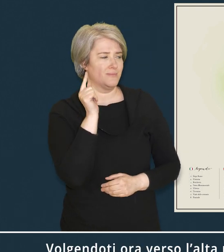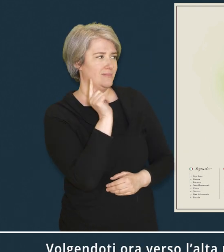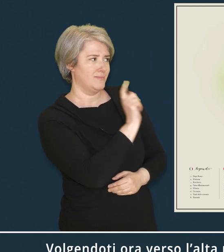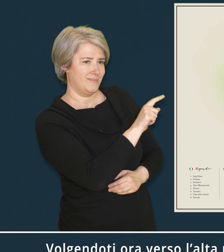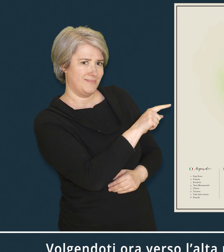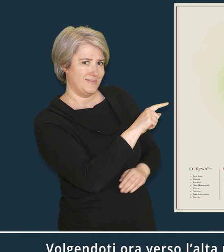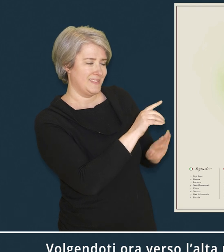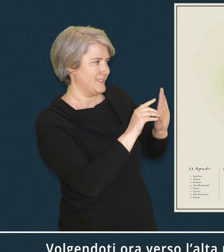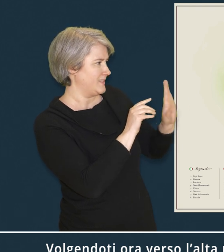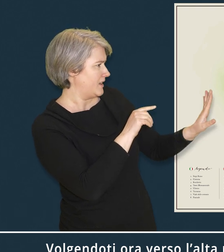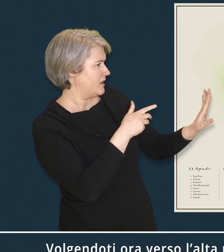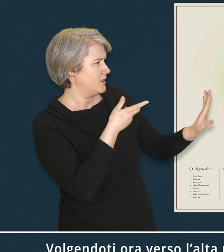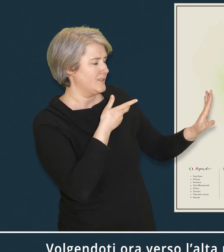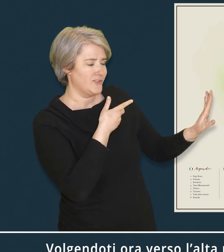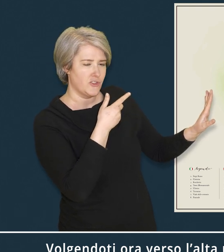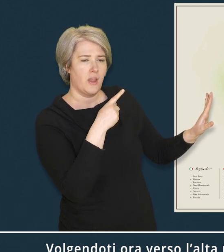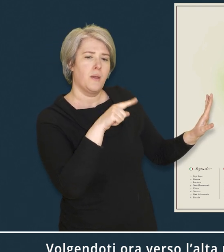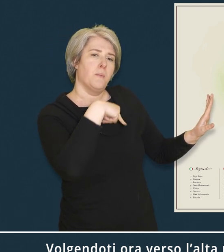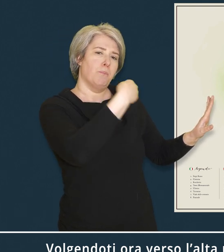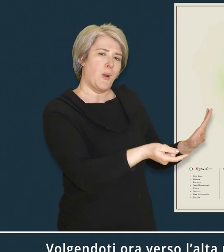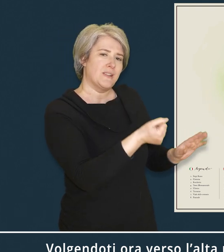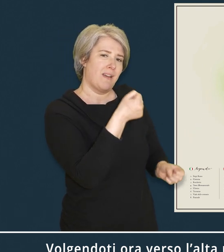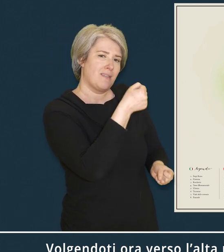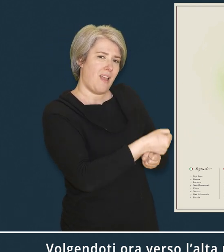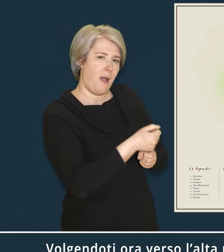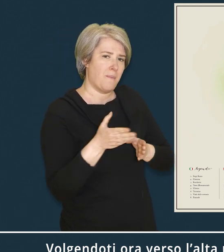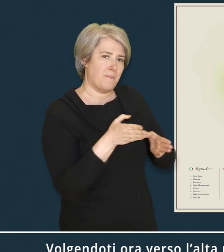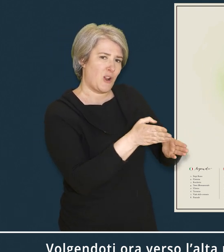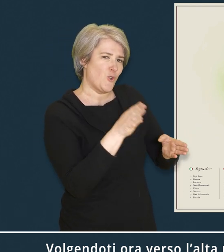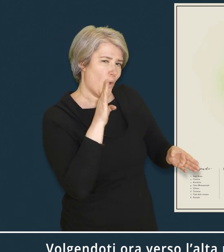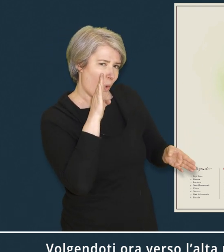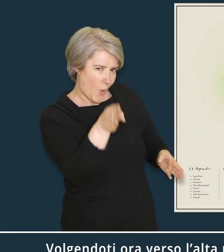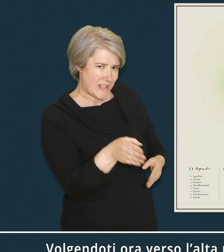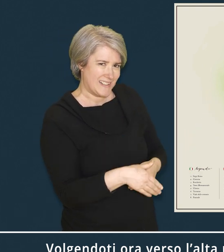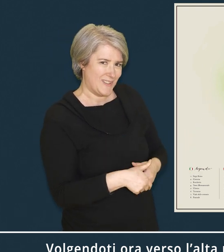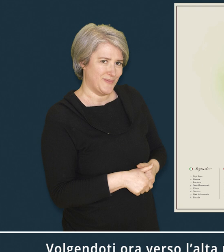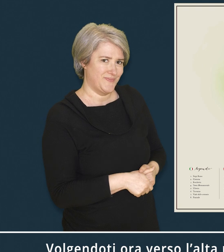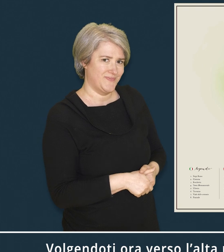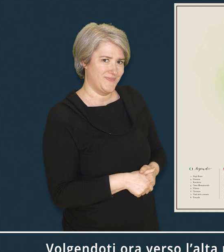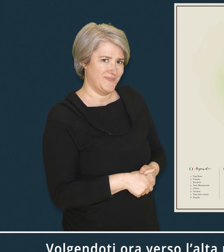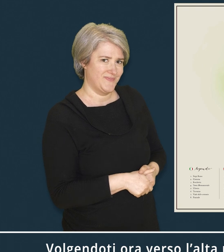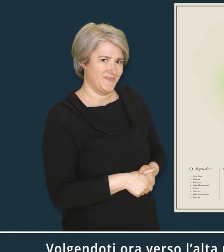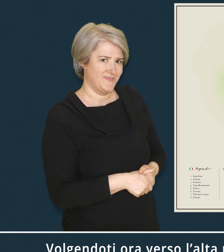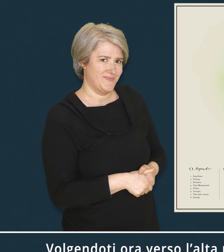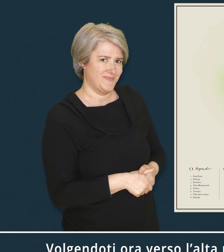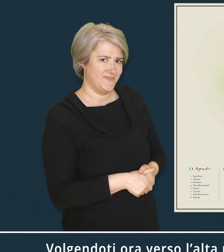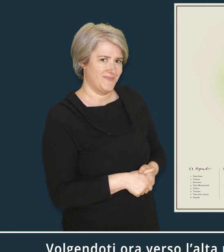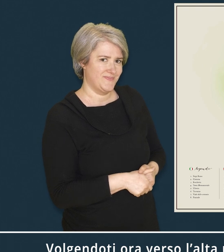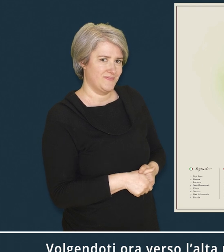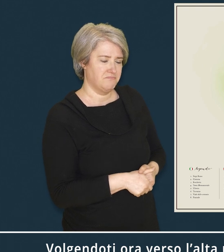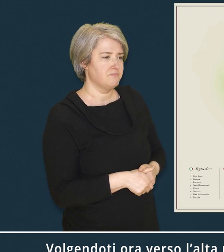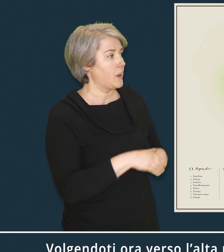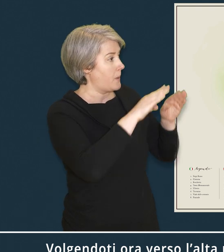Volgendoti ora verso l'altra parete verde, sulla tua sinistra, scoprirai qual è la prossima tappa del percorso che